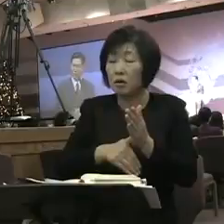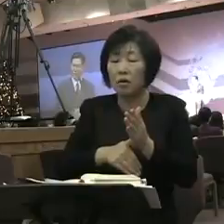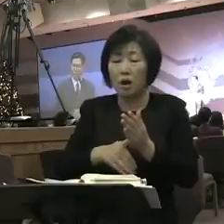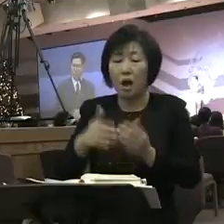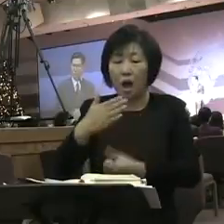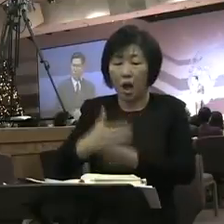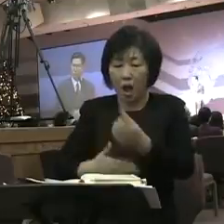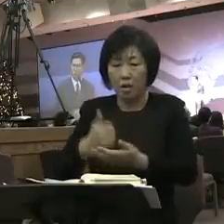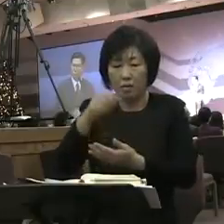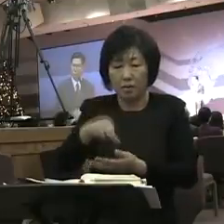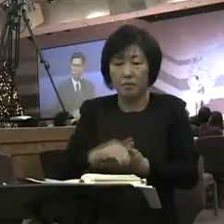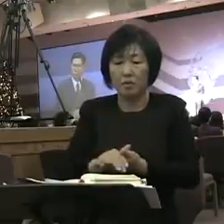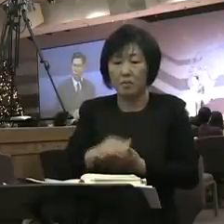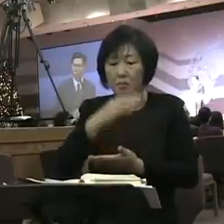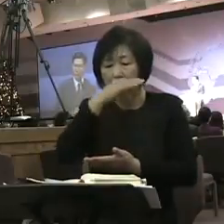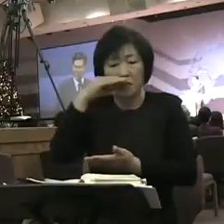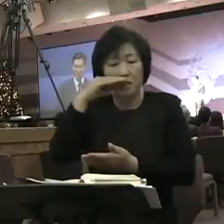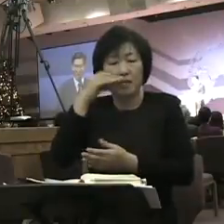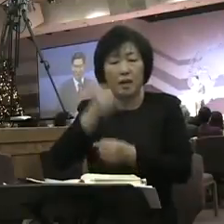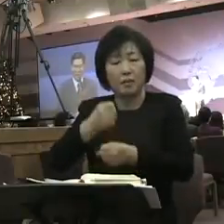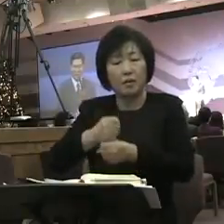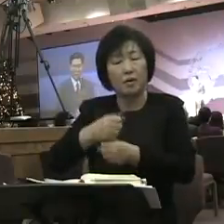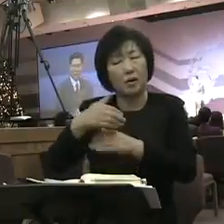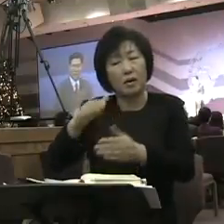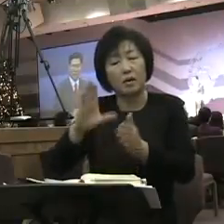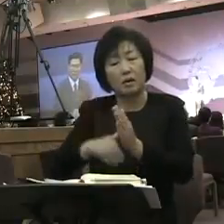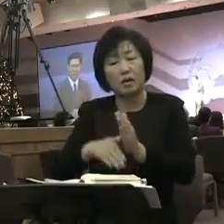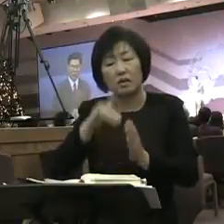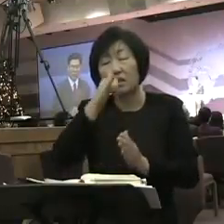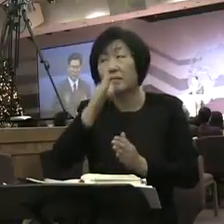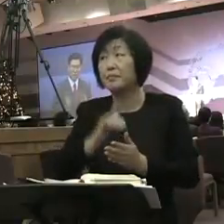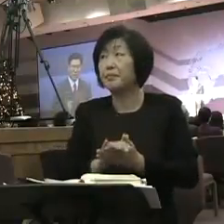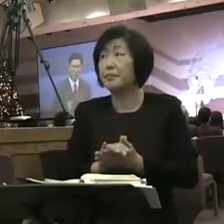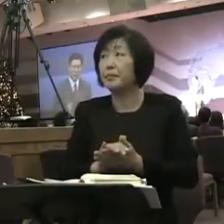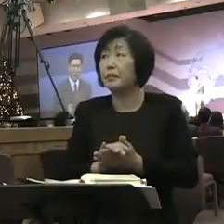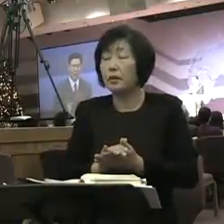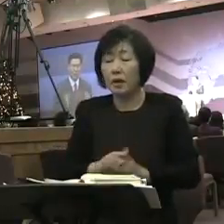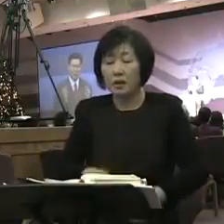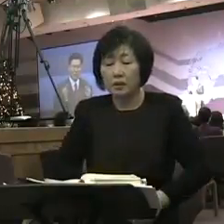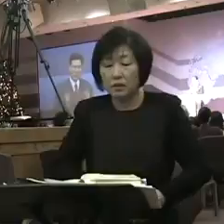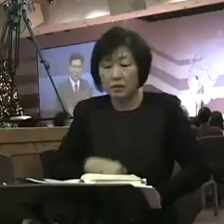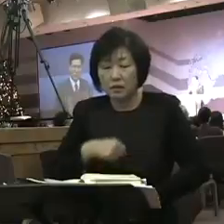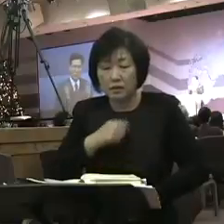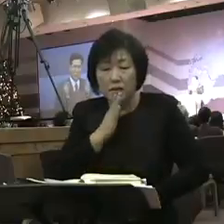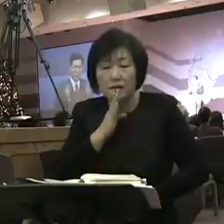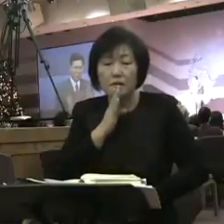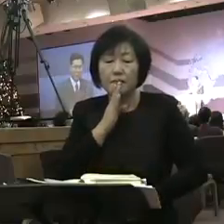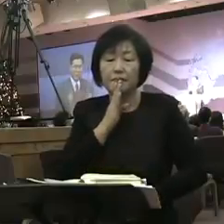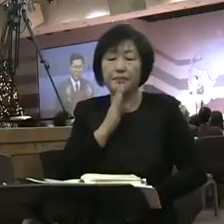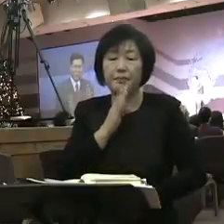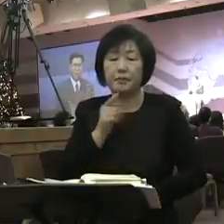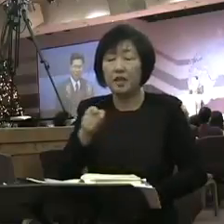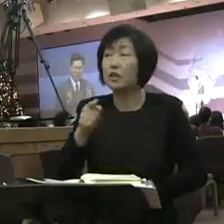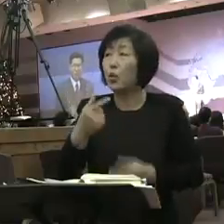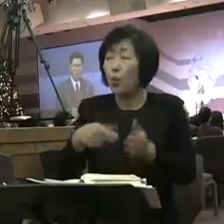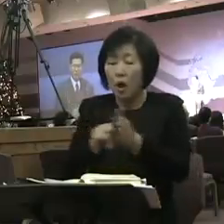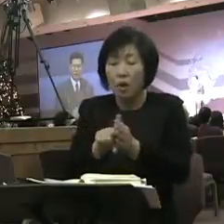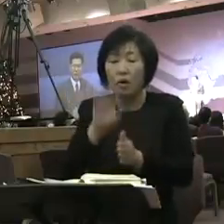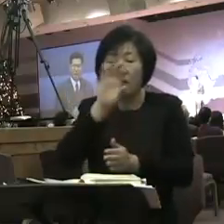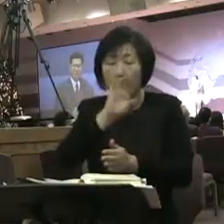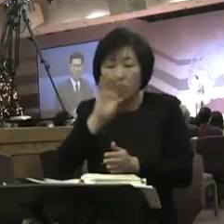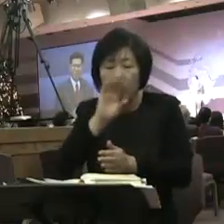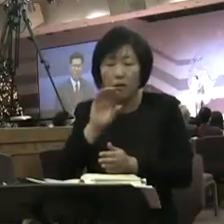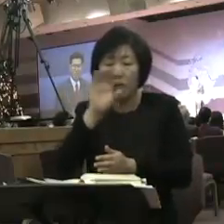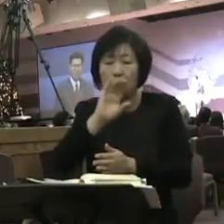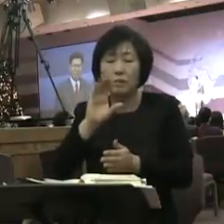때가 있습니다. 그러나 하나님 안에서 우리가 진정 이것을 위하여 훈련하고 연습할